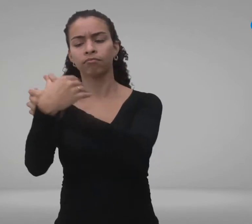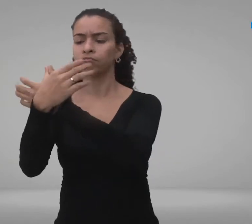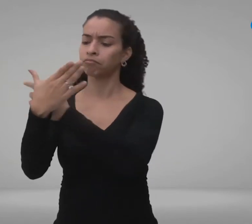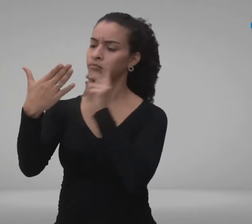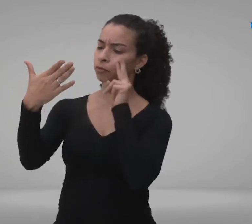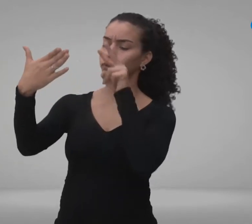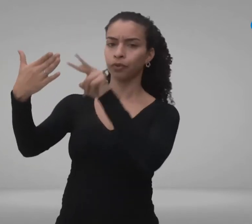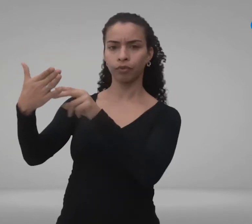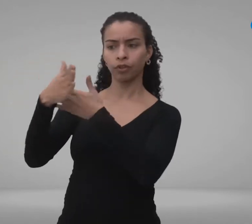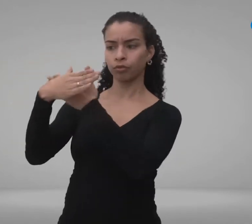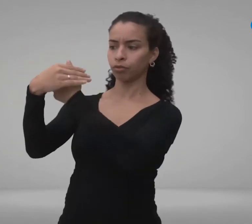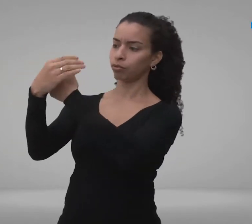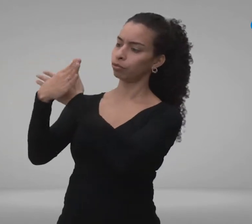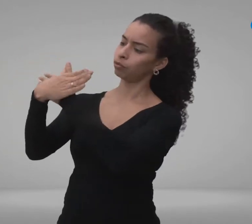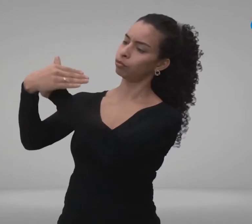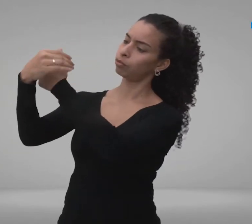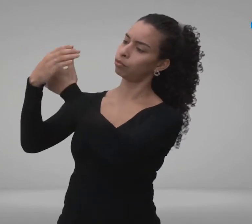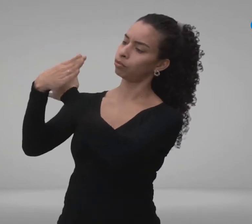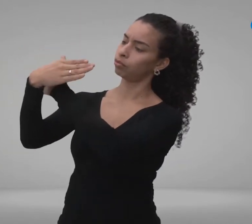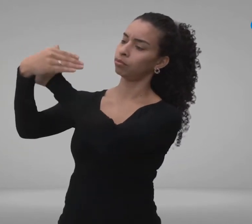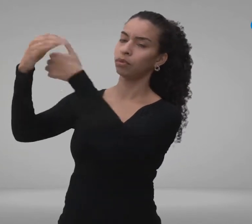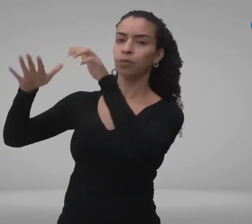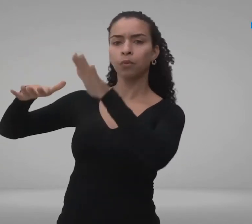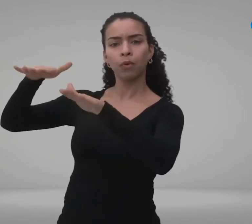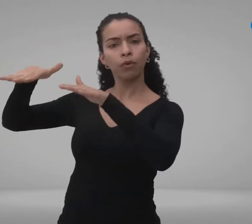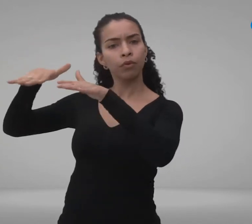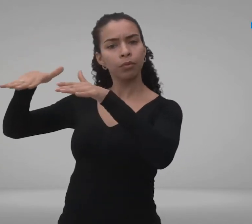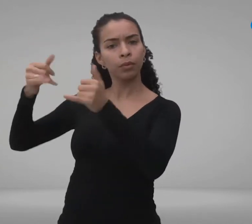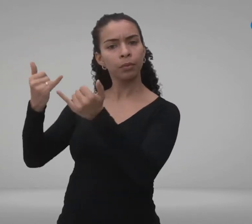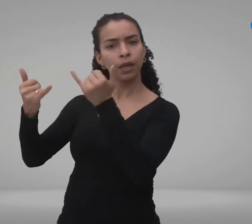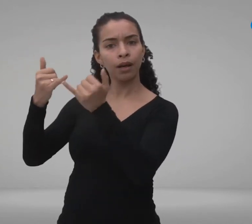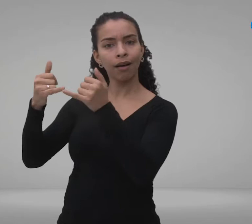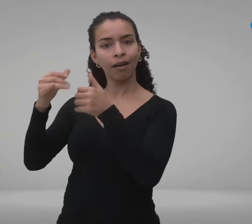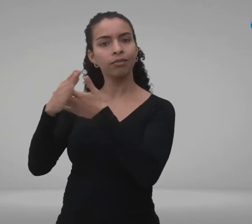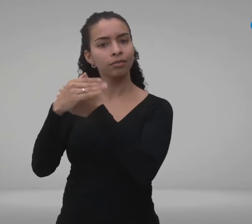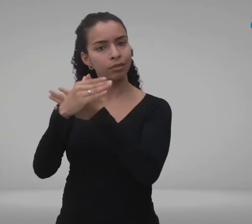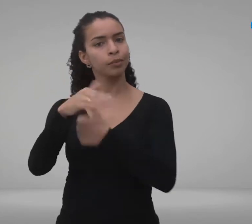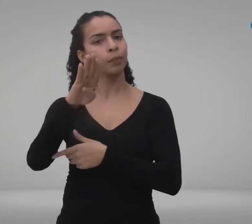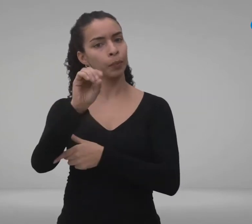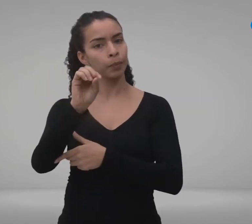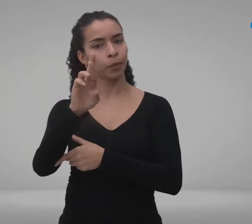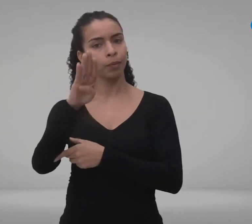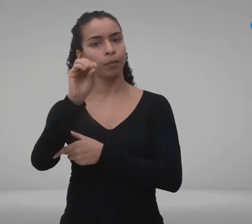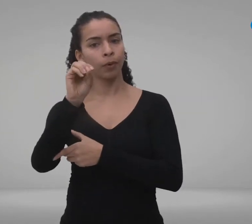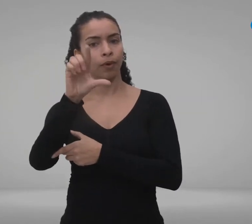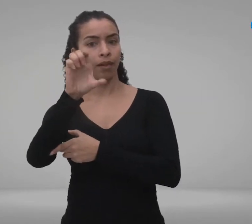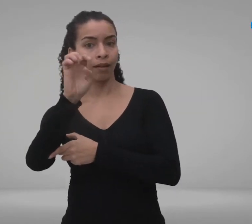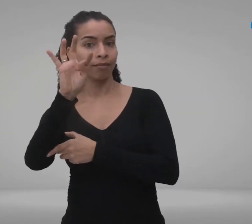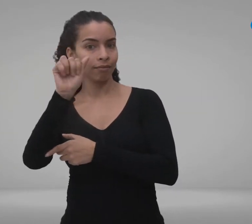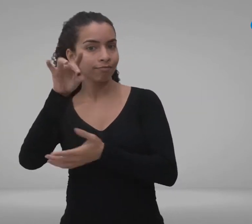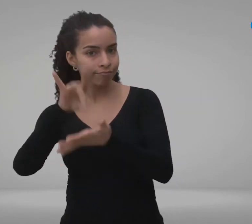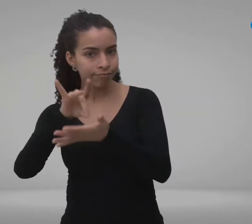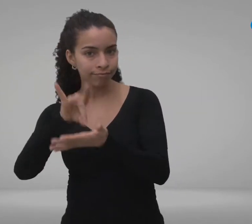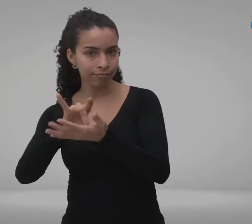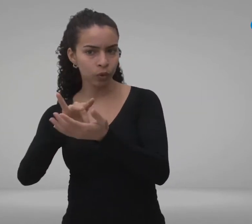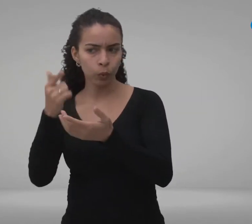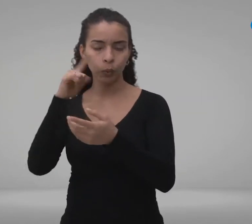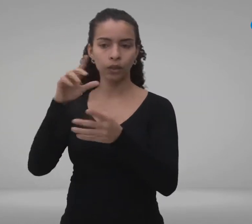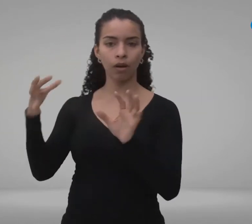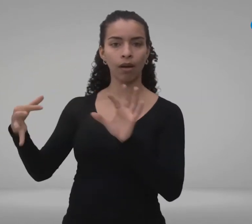faço o sinal de borboleta, automaticamente, é muito visual, ele parece muito com o movimento que a borboleta faz. Então, eu consigo fazer